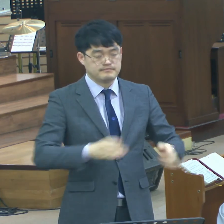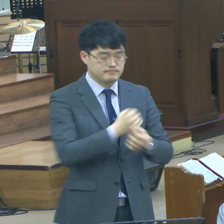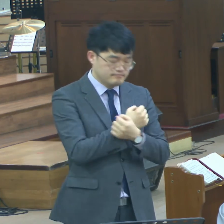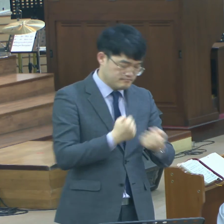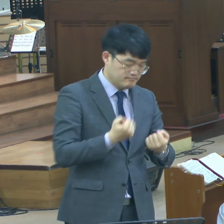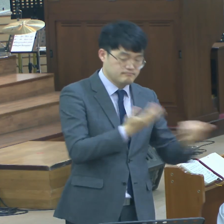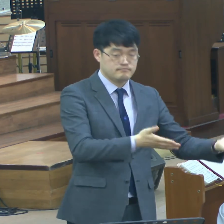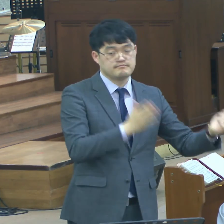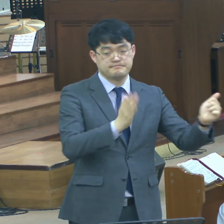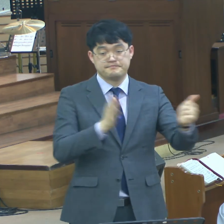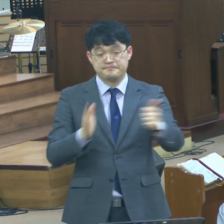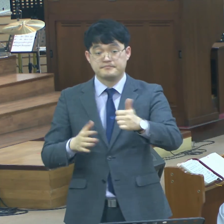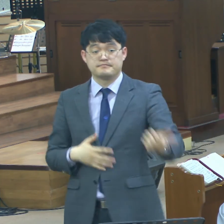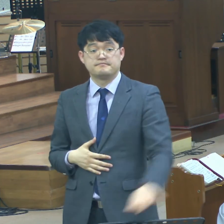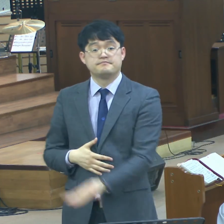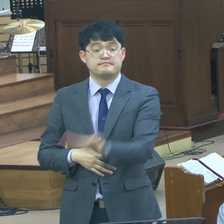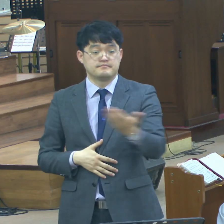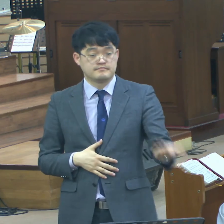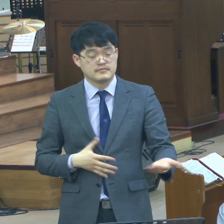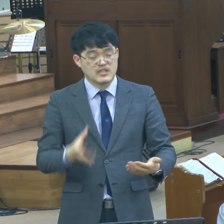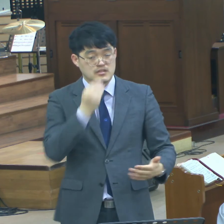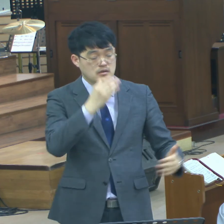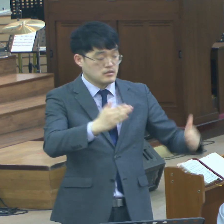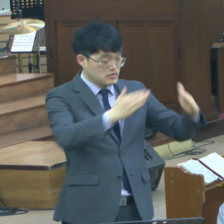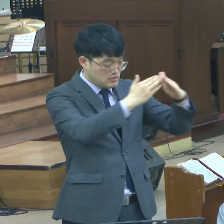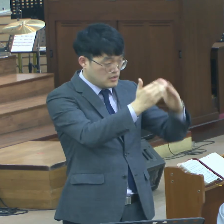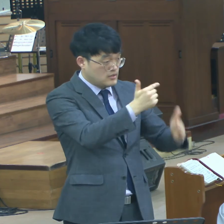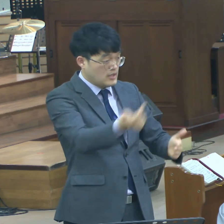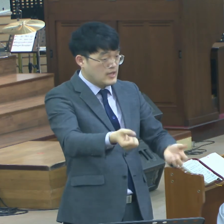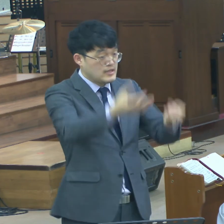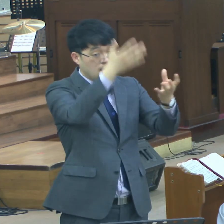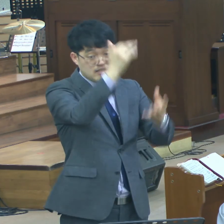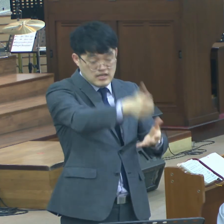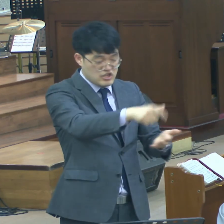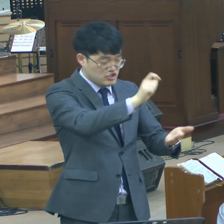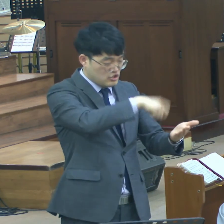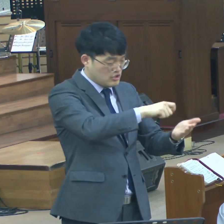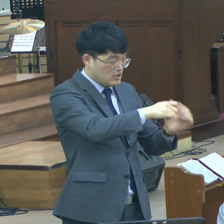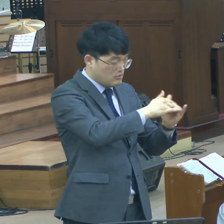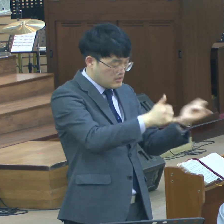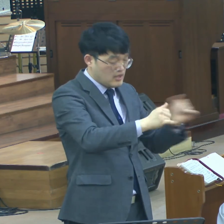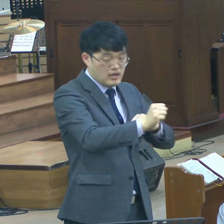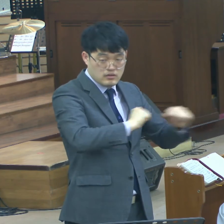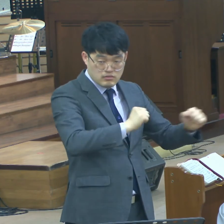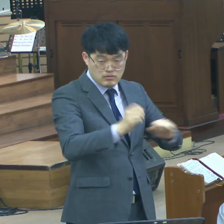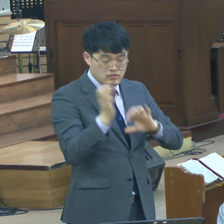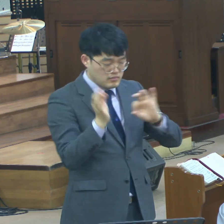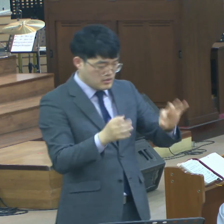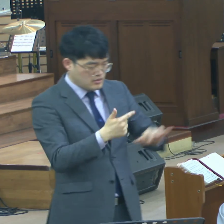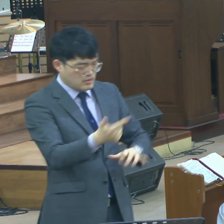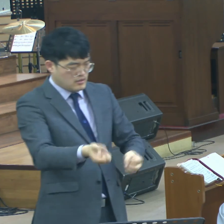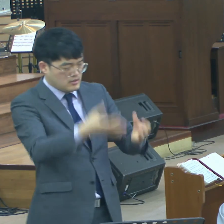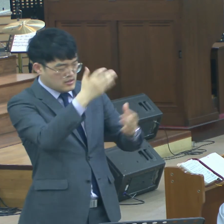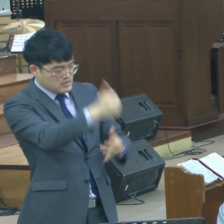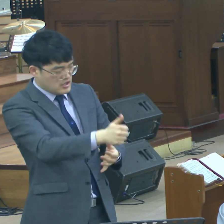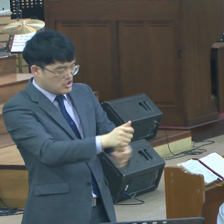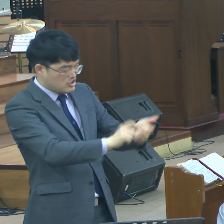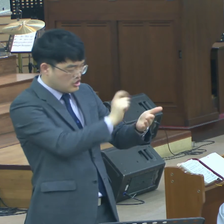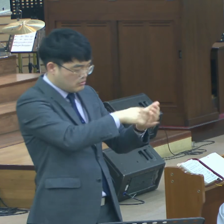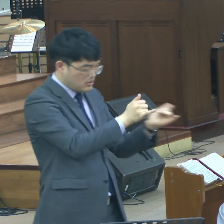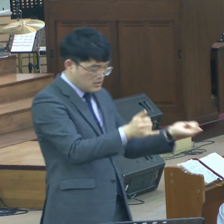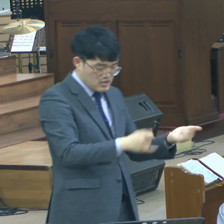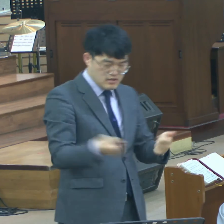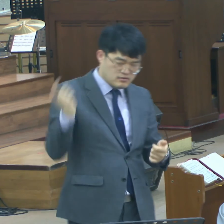여러분, 성전에 대제사장들, 서기관들이 하는 행동을 보세요. 18절 대제사장들과 서기관들이 듣고 예수를